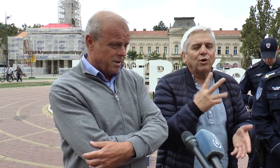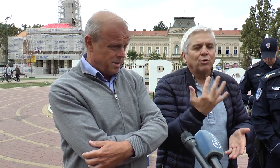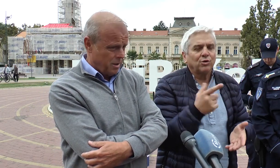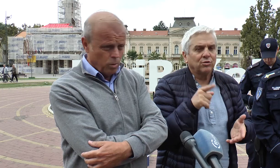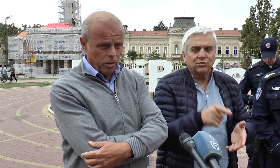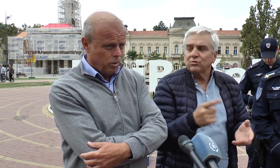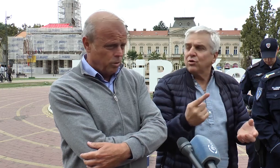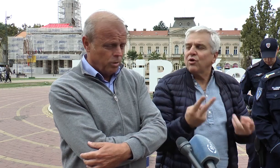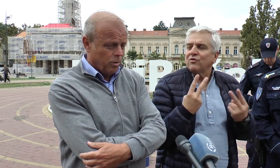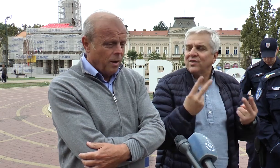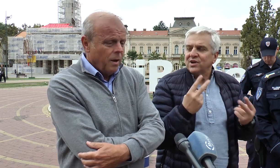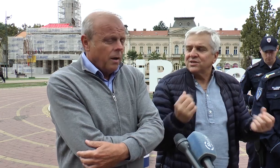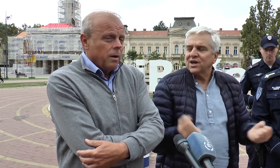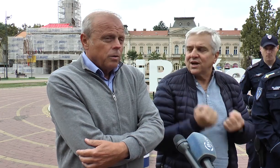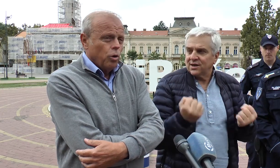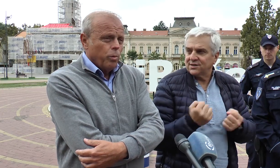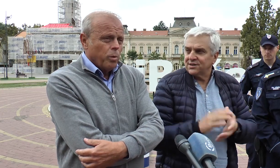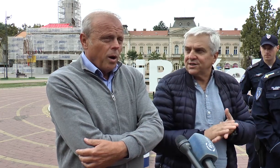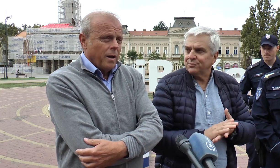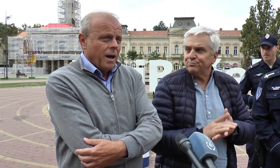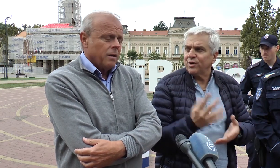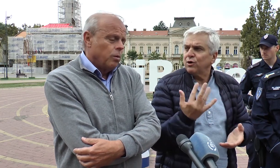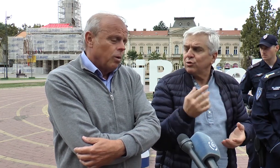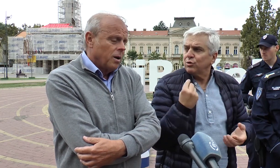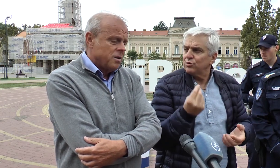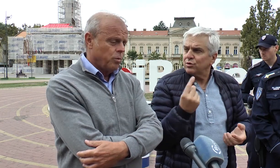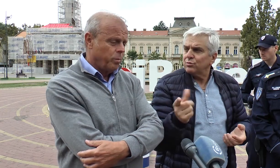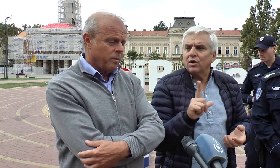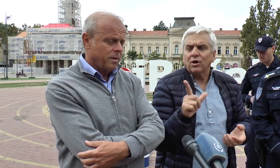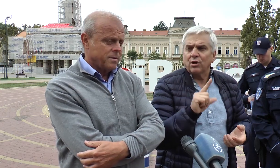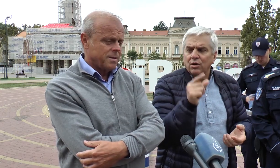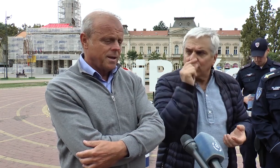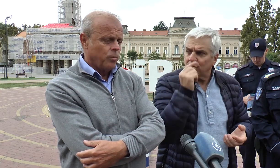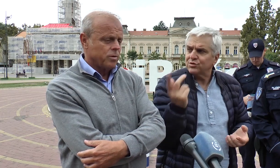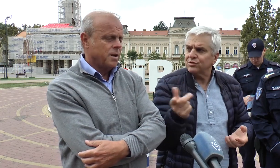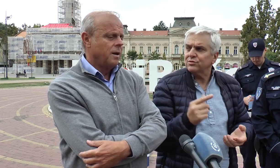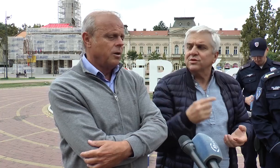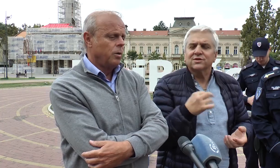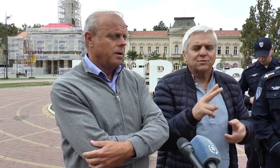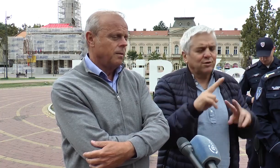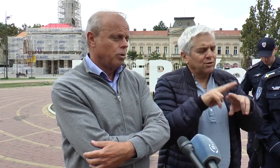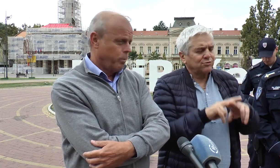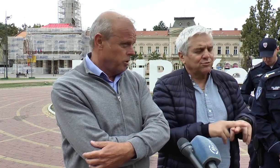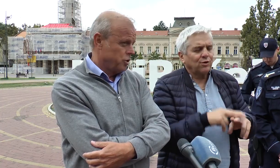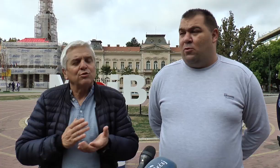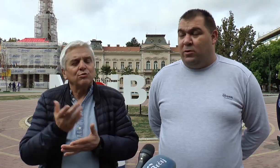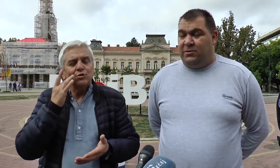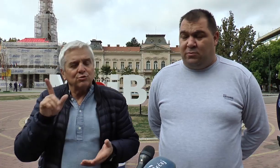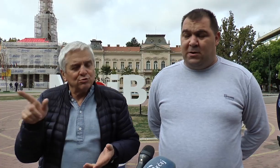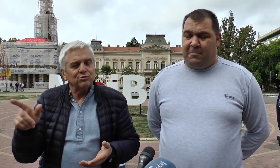ez az akció. A helyi önkormányzatnak pedig csak annyi maradt hátra, hogy támogassa ezt a projektet.